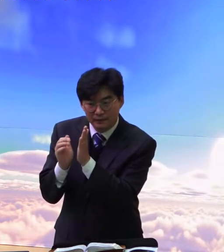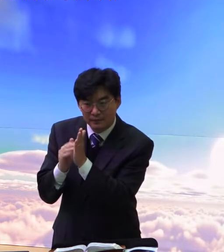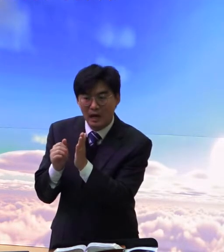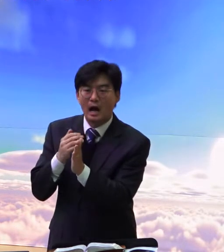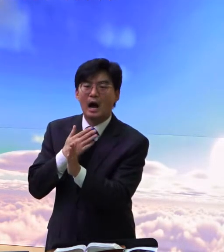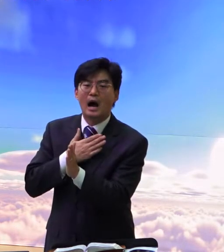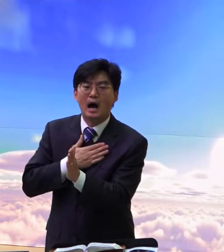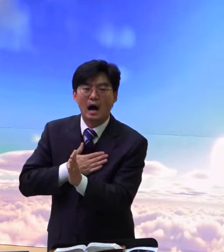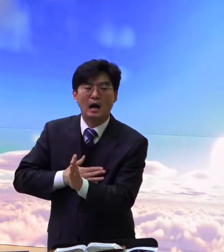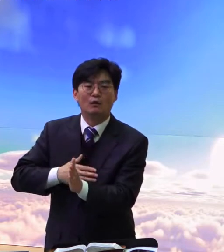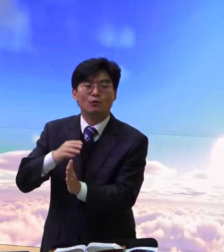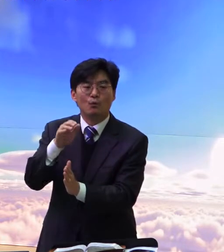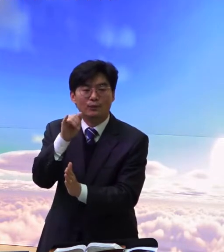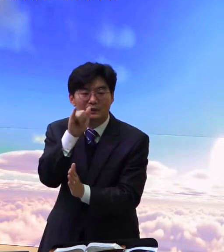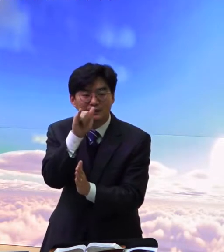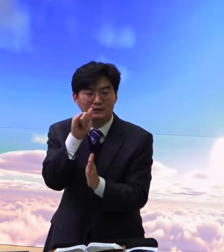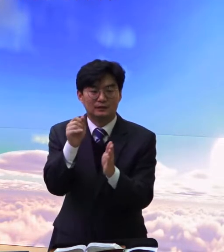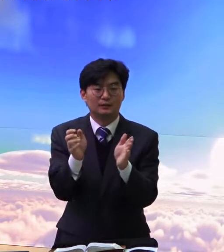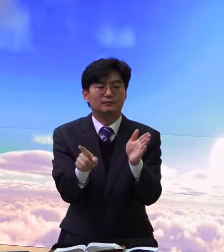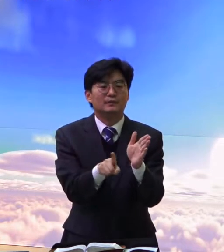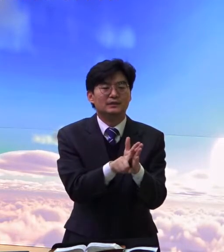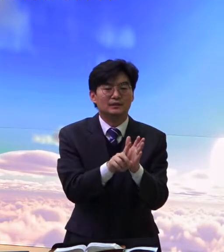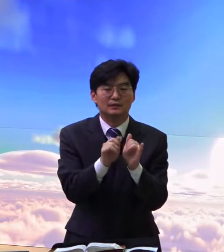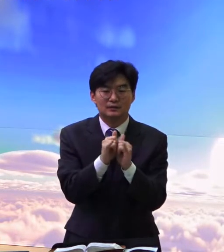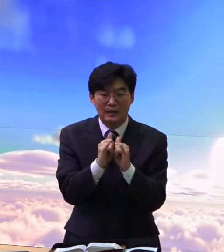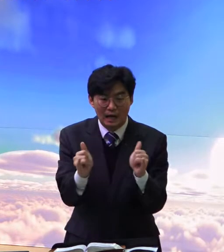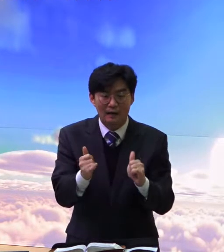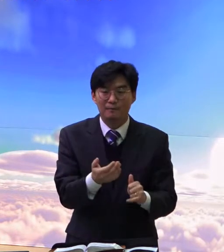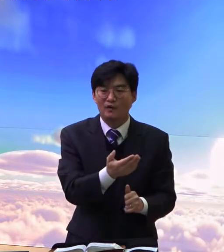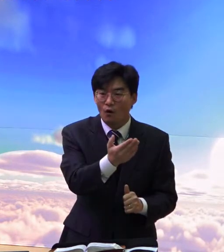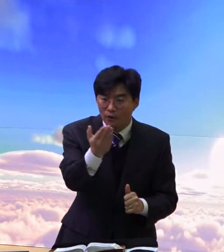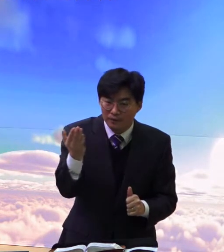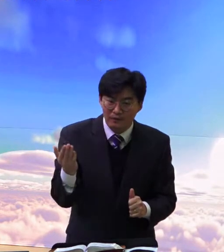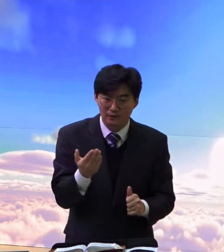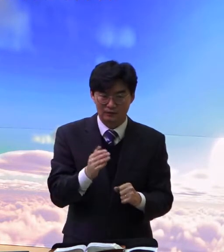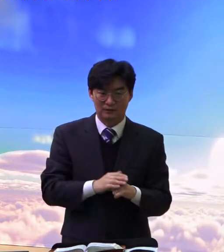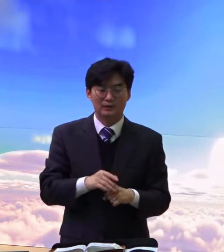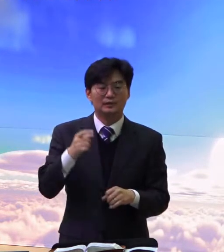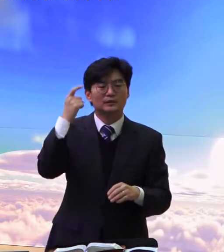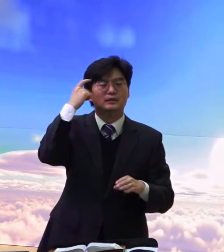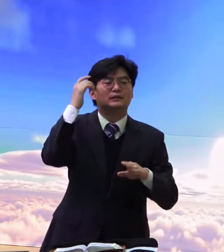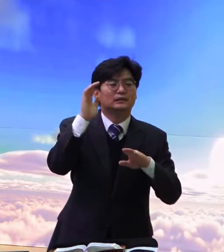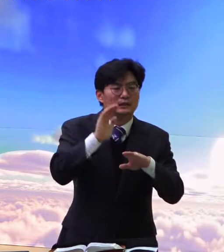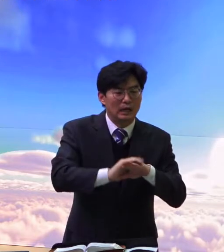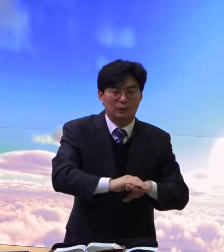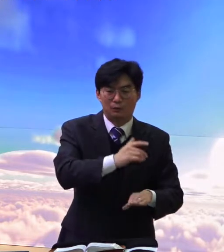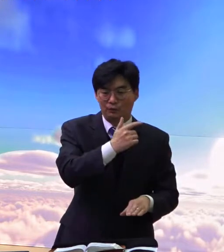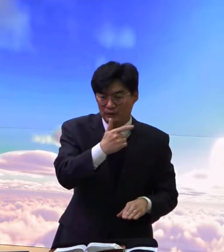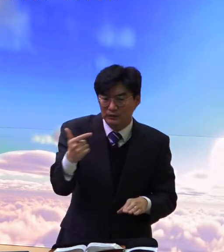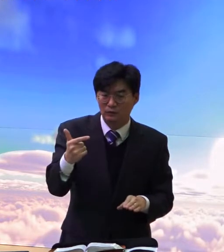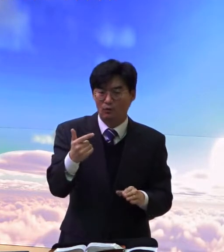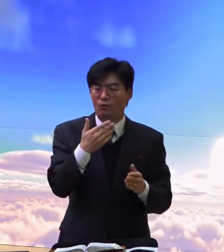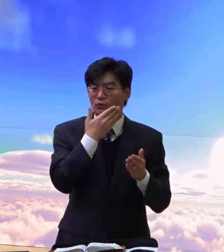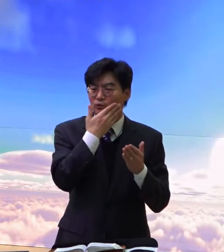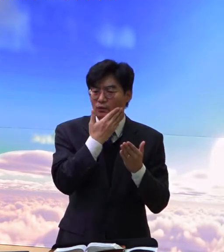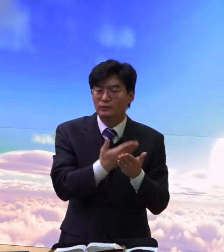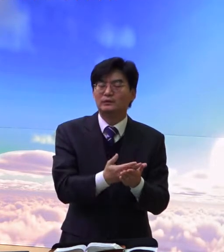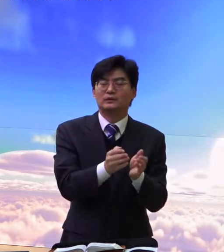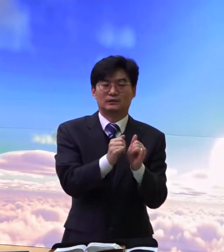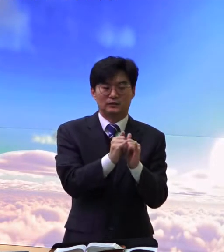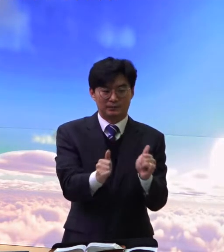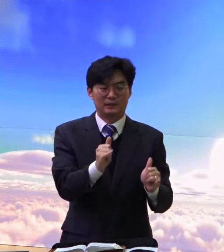하나님의 비밀인 그리스도 안에는 지혜와 지식의 모든 보화가 감추어져 있느니라. 예수님 안에 그 모든 것이 다